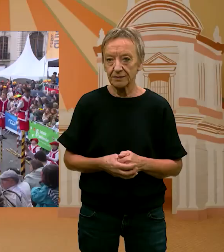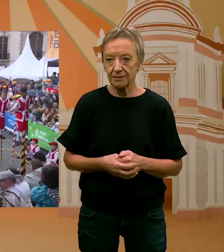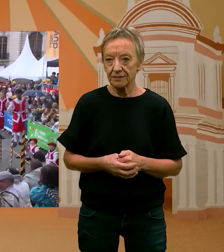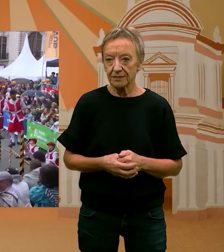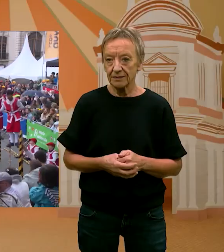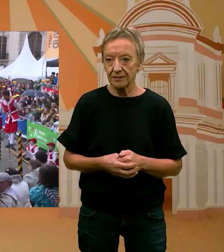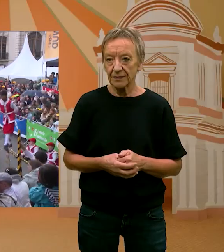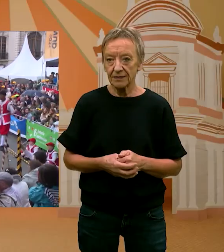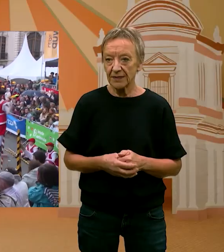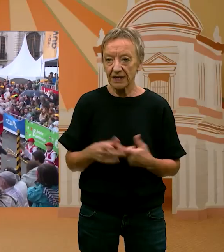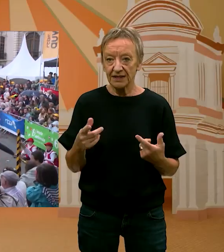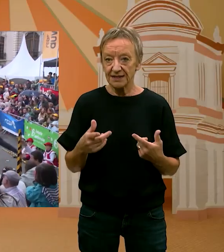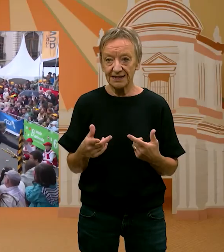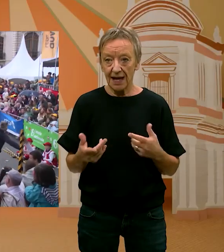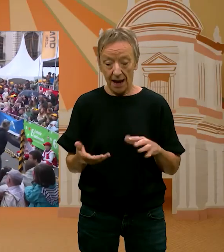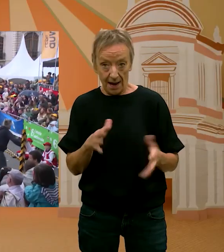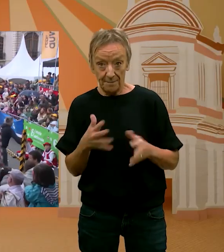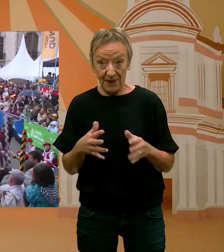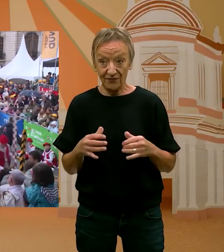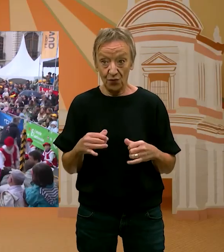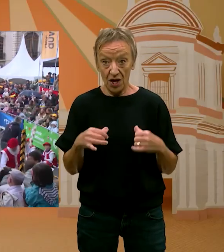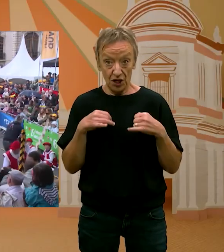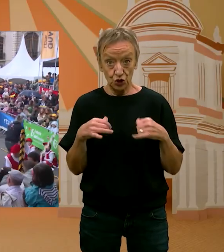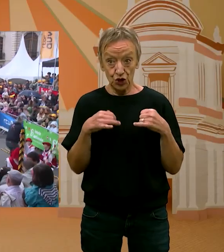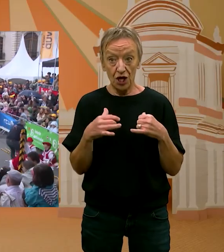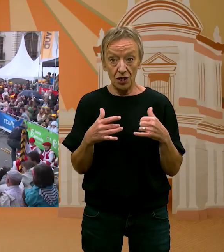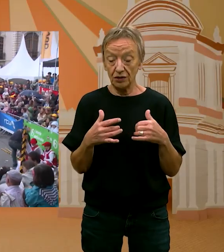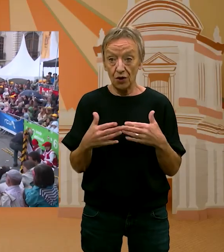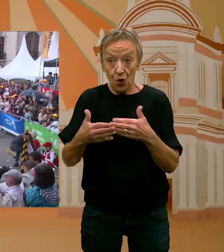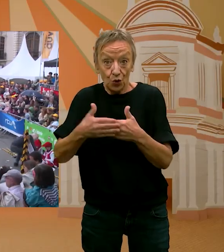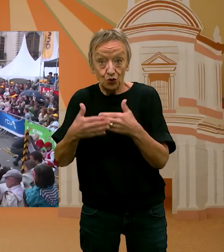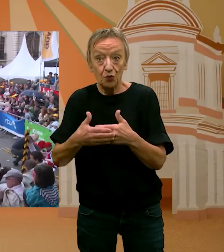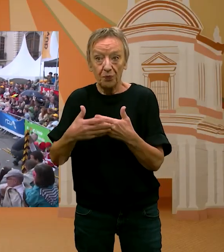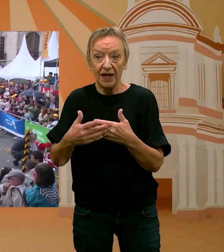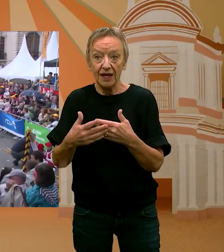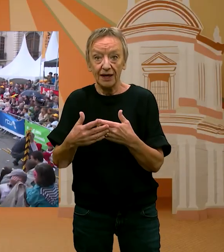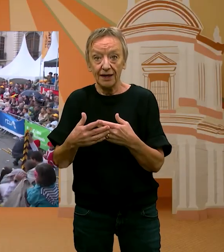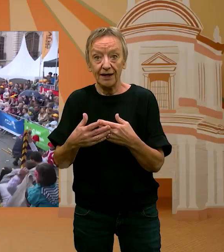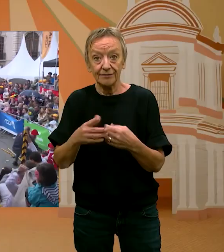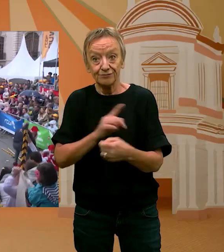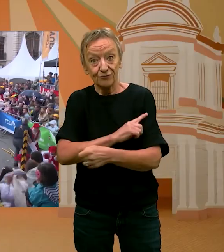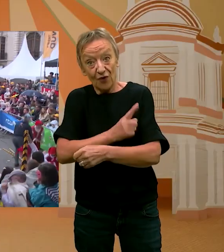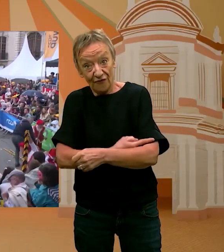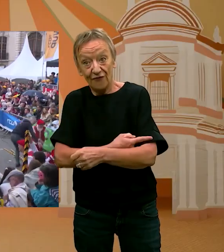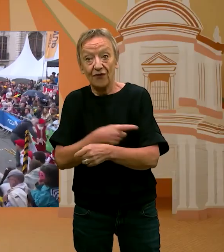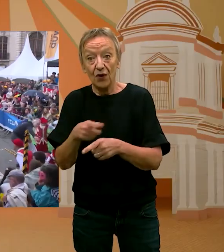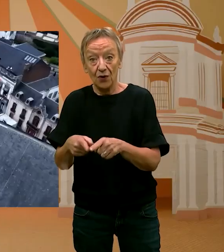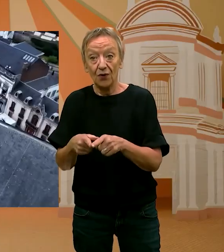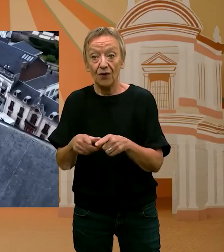Et franchement, s'il y a des plus jeunes qui traînent autour des plus forces vives, on va dire, question de sécurité aussi. il y a moyen que ça vole sans vraiment le faire exprès. Vraiment.